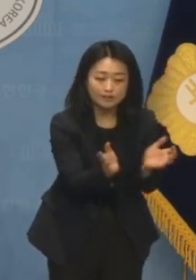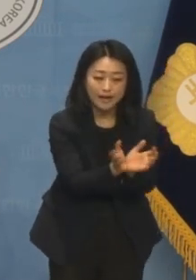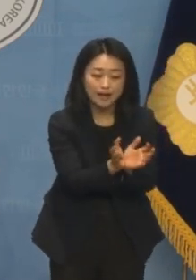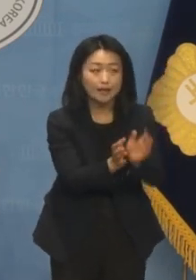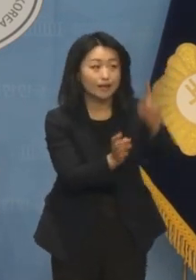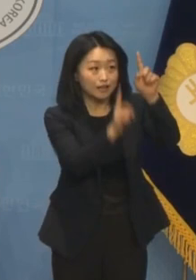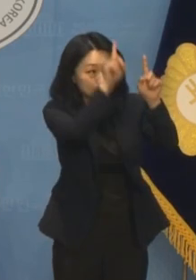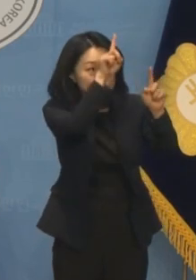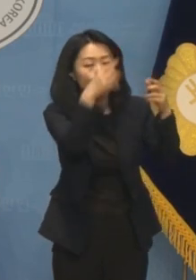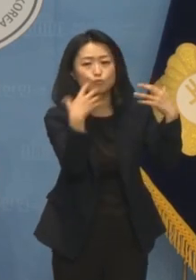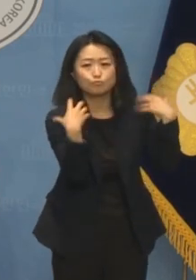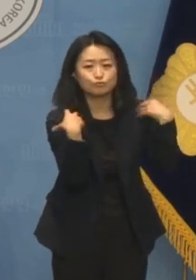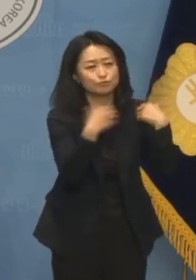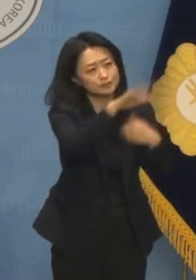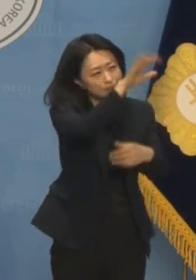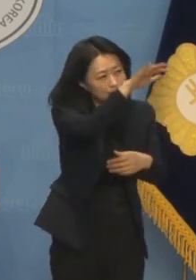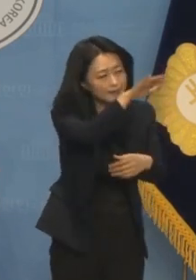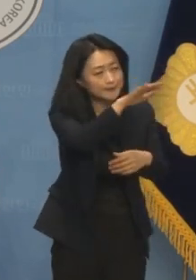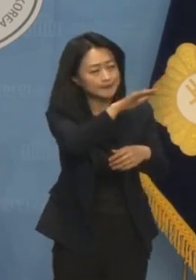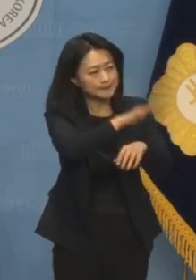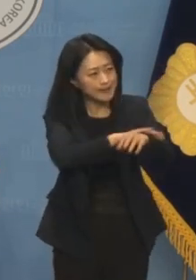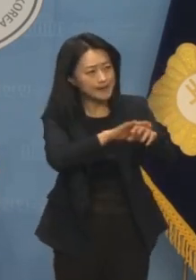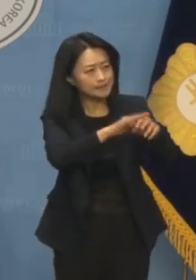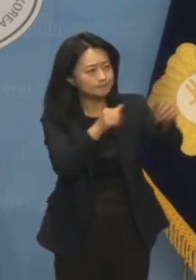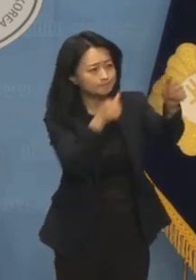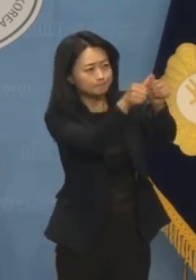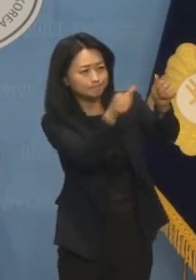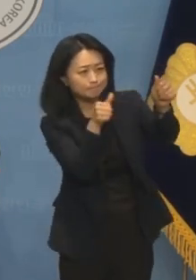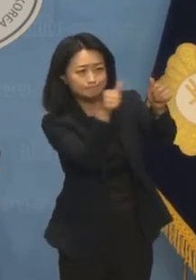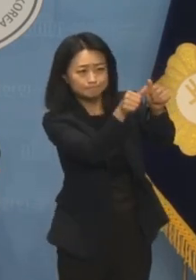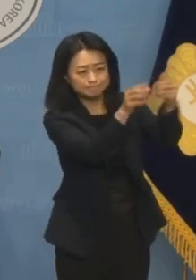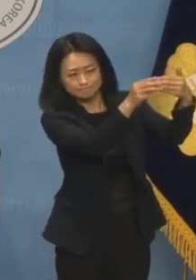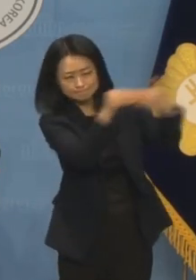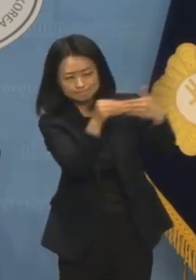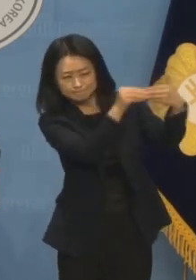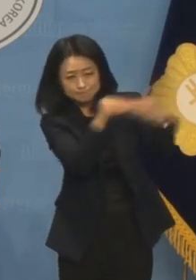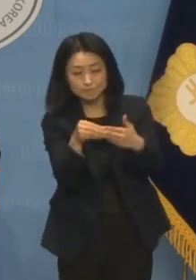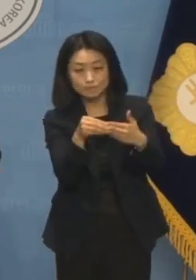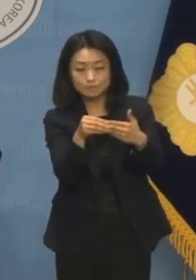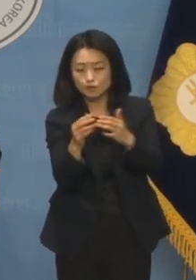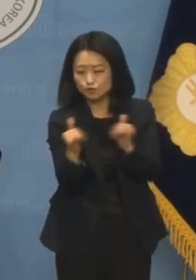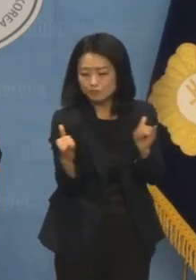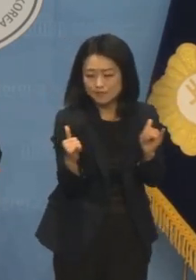정부를 국민의 마음속으로 견인해 나가야 하는 책임이 존재합니다.